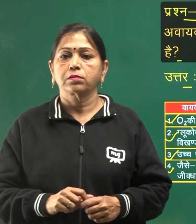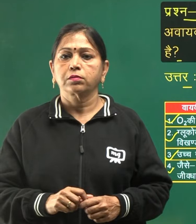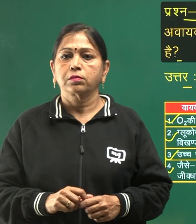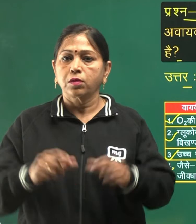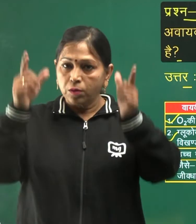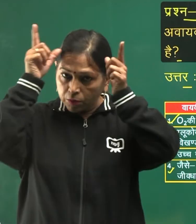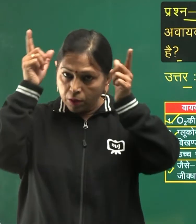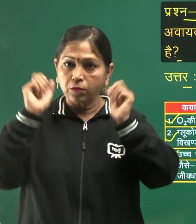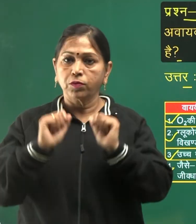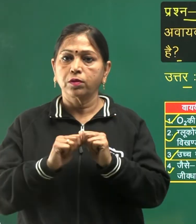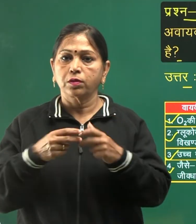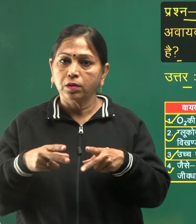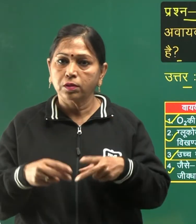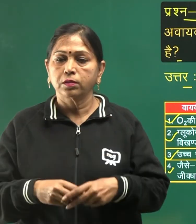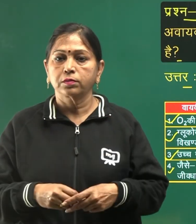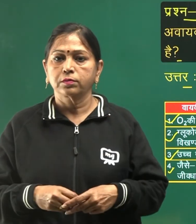पशु,